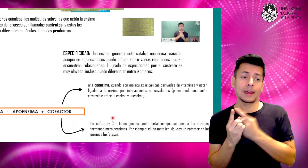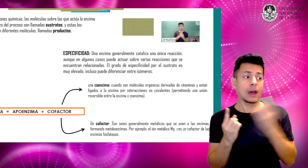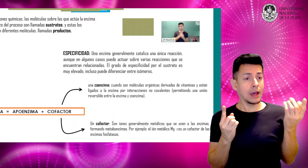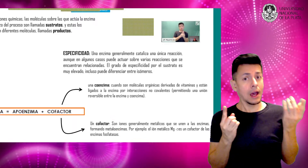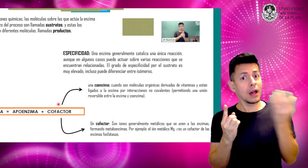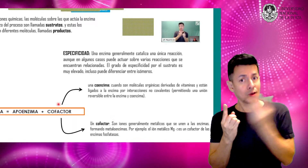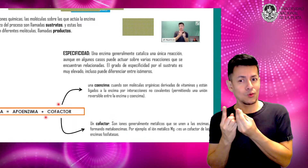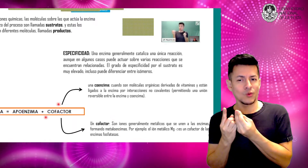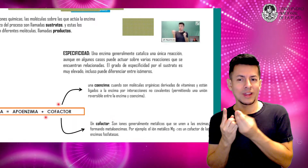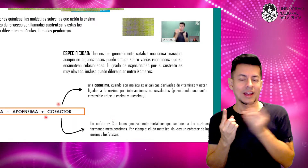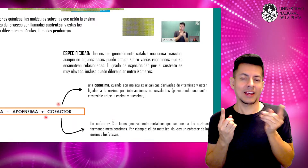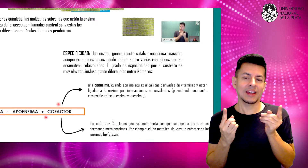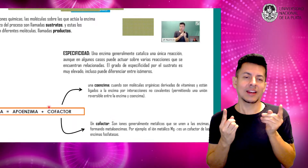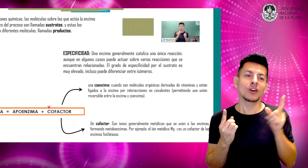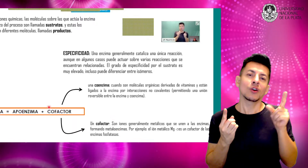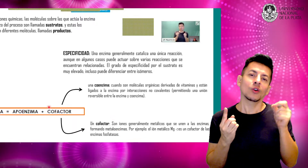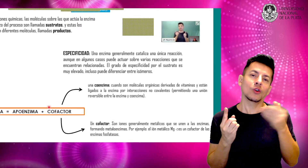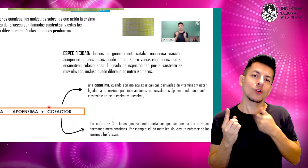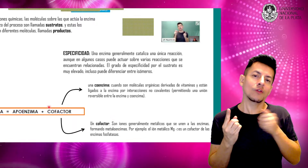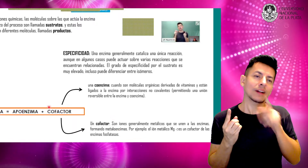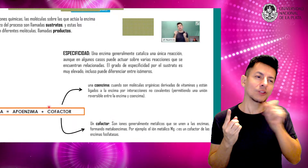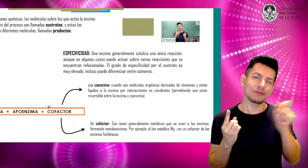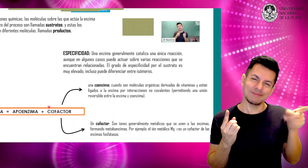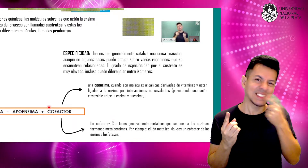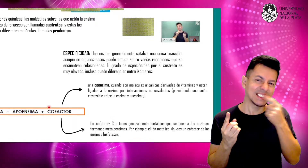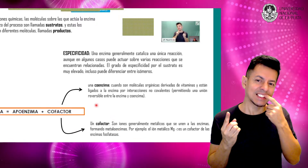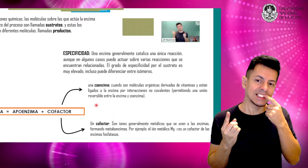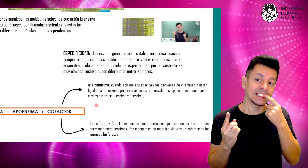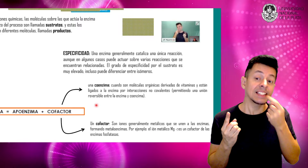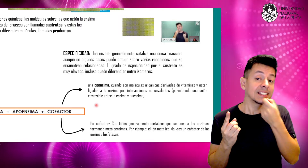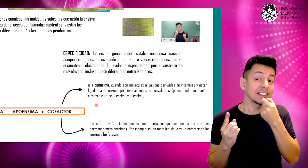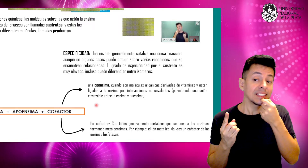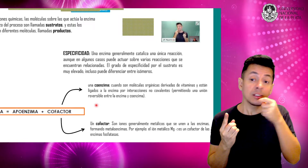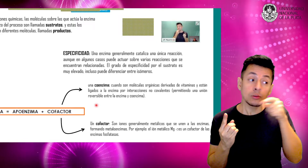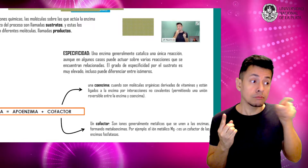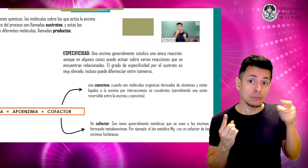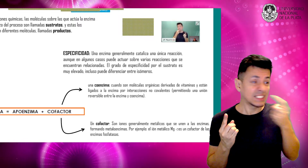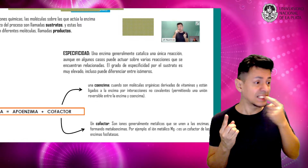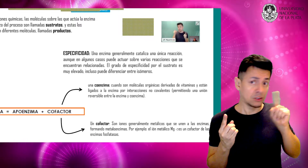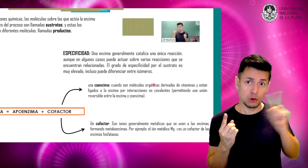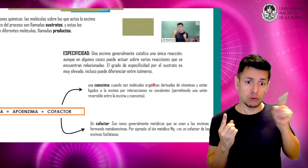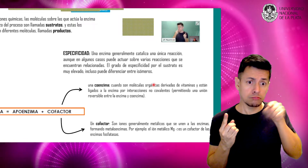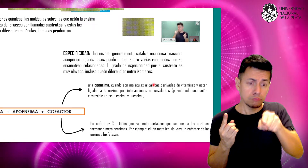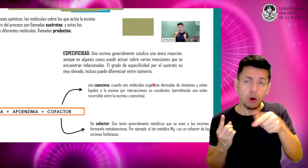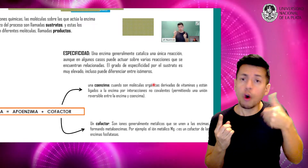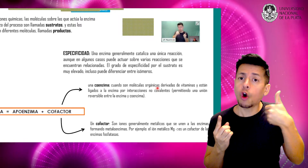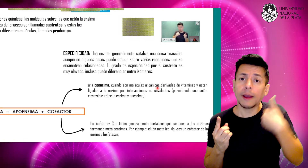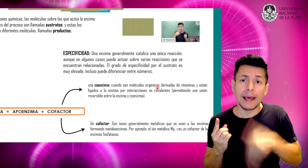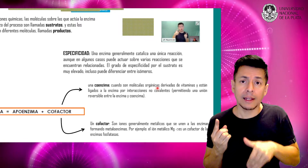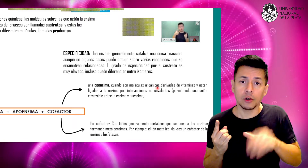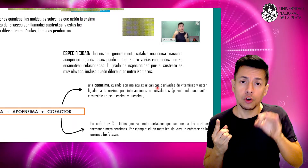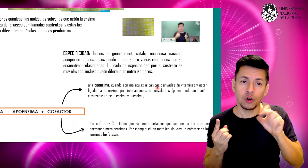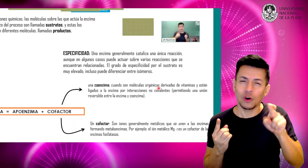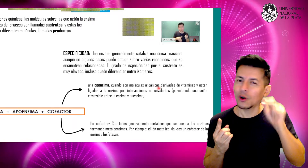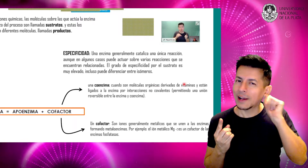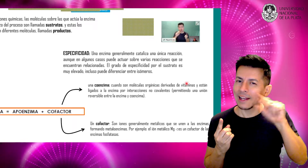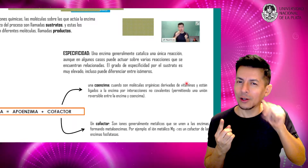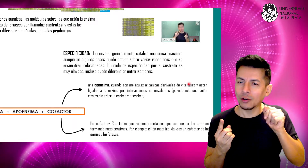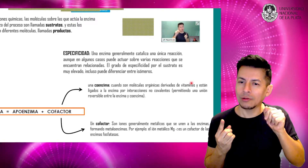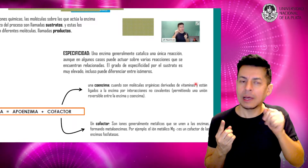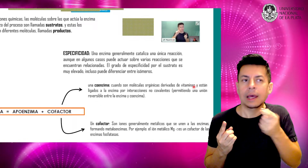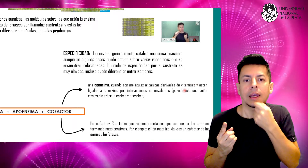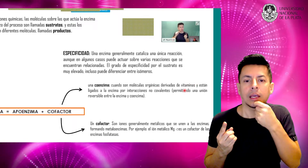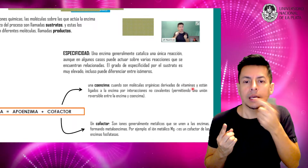Si esa molécula que se une a la enzima es de origen orgánico, como por ejemplo